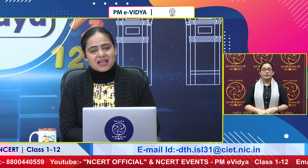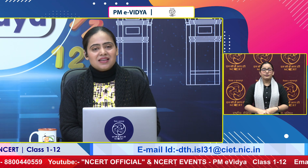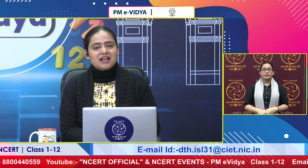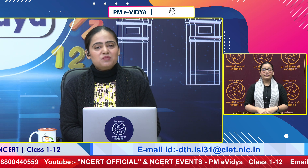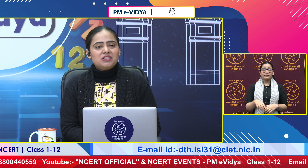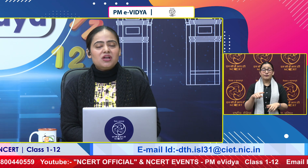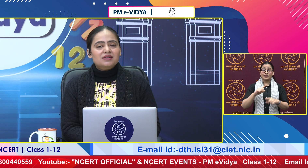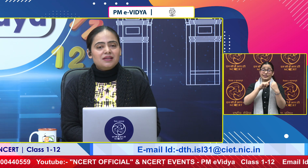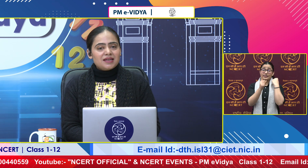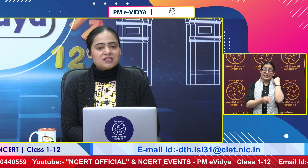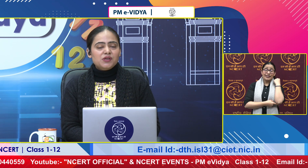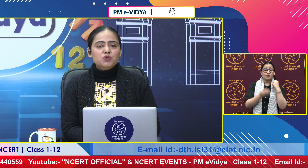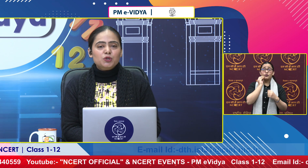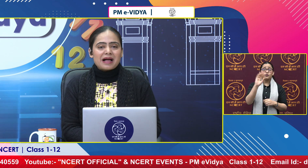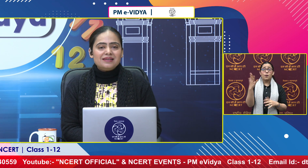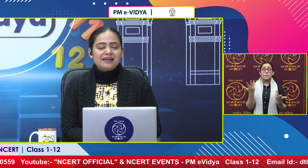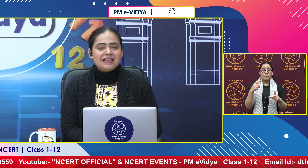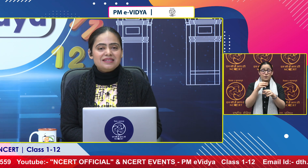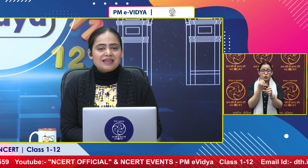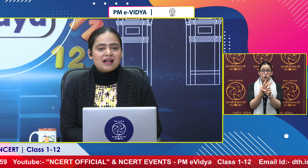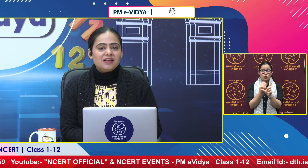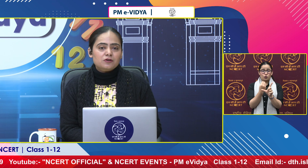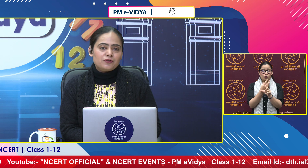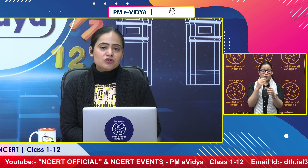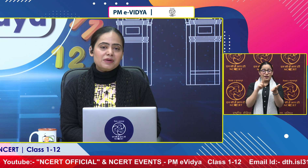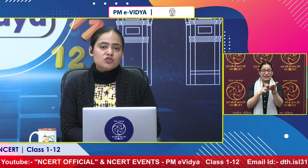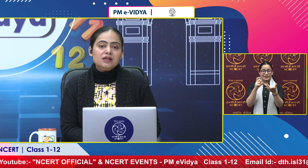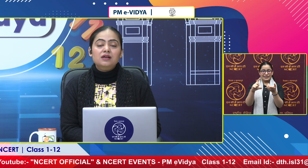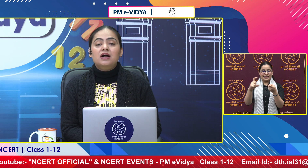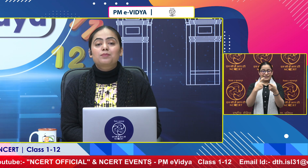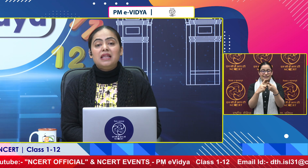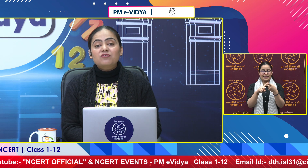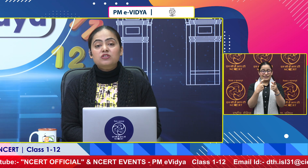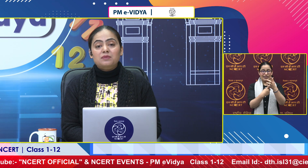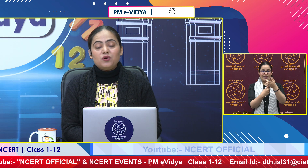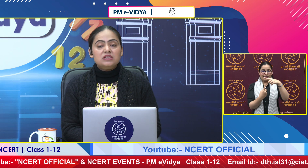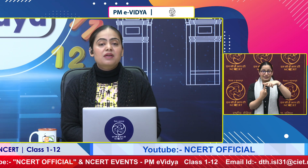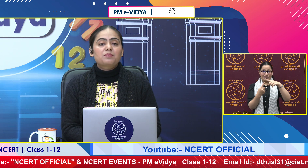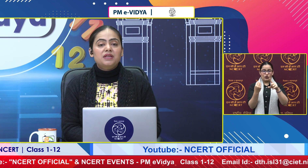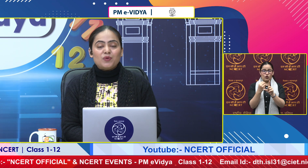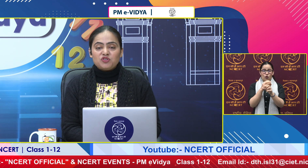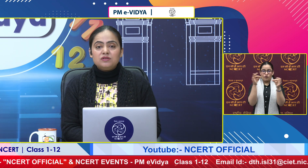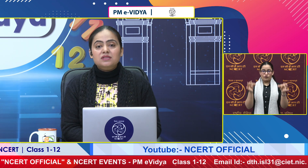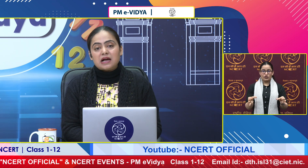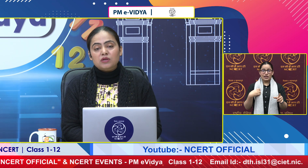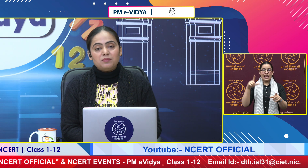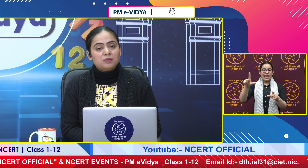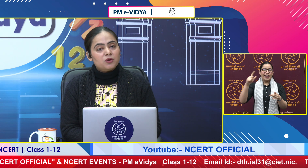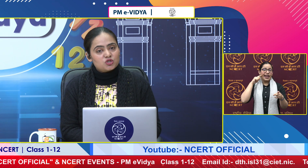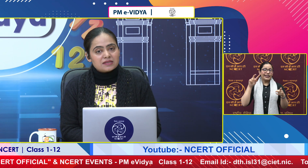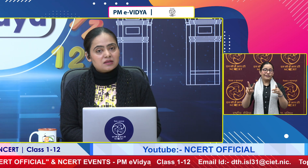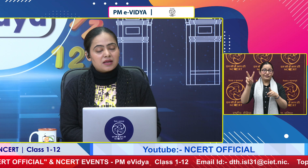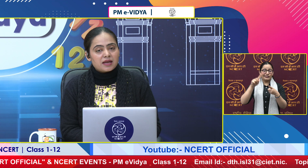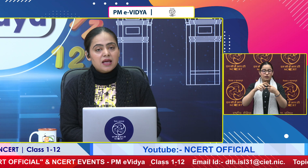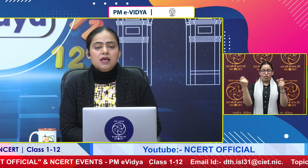dth.isl31@ciet.nic.in. Last but not the least, YouTube handle NCERT official पर जाकर आप लाइव चैट बॉक्स में अपनी क्वेश्चंस डाउट हम